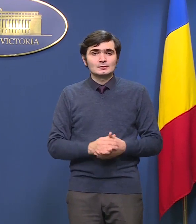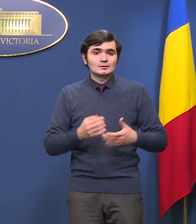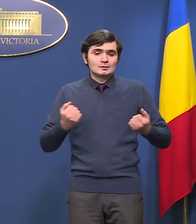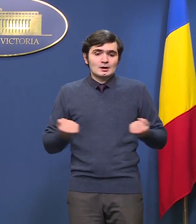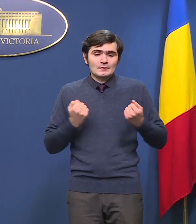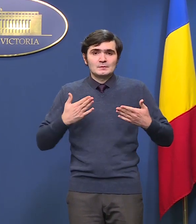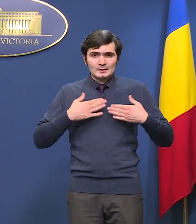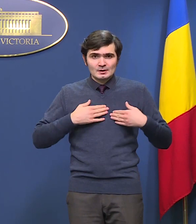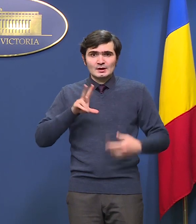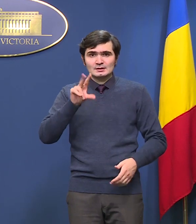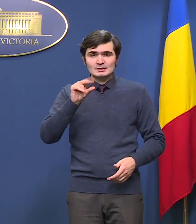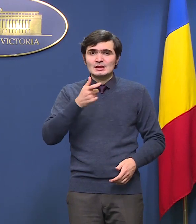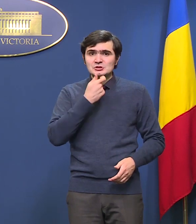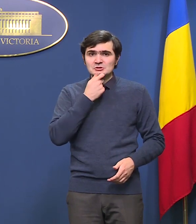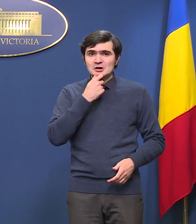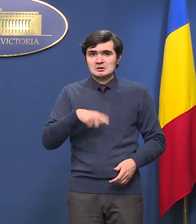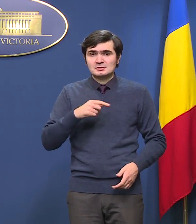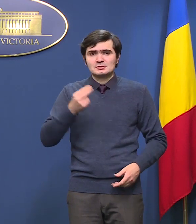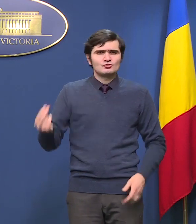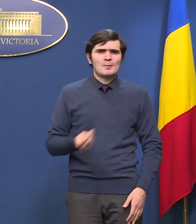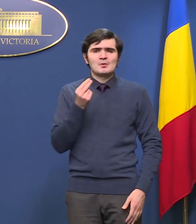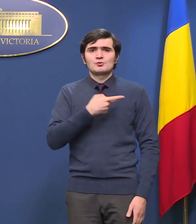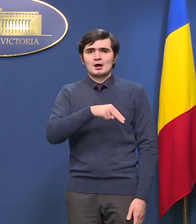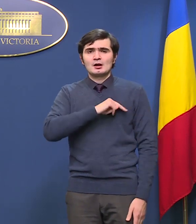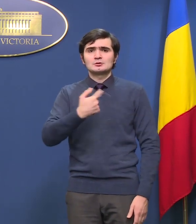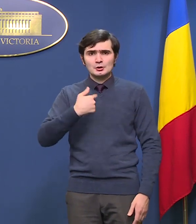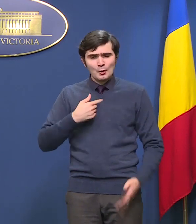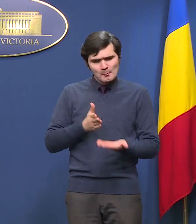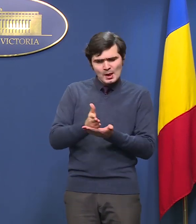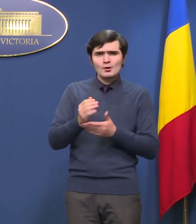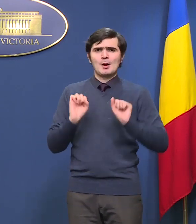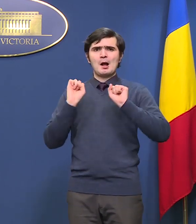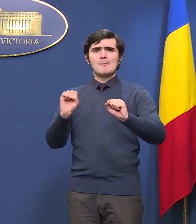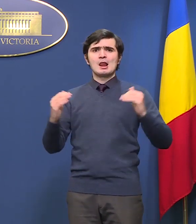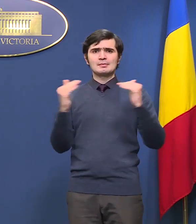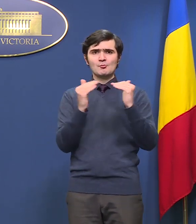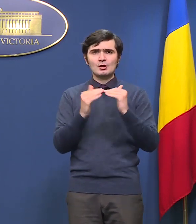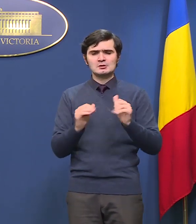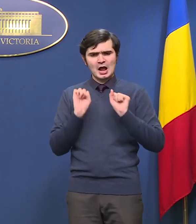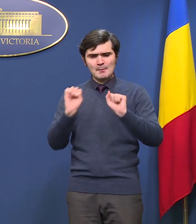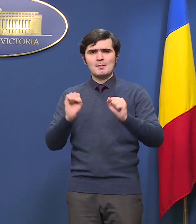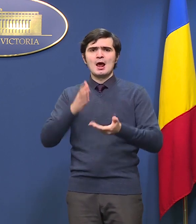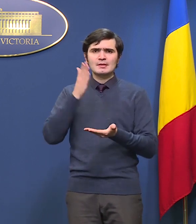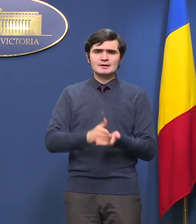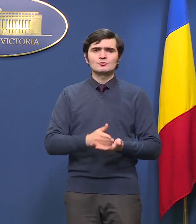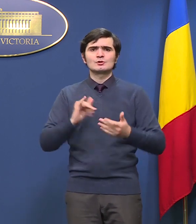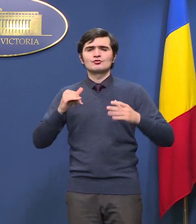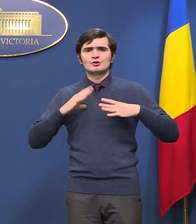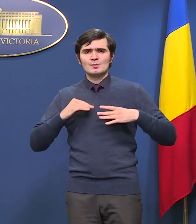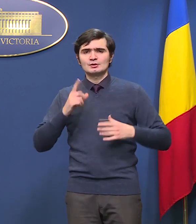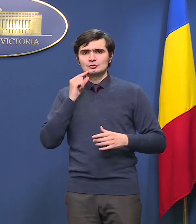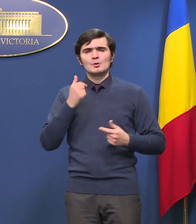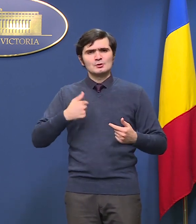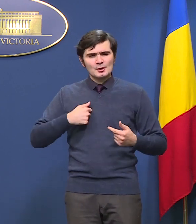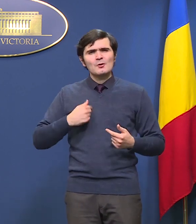Activitatea mea de 30 de ani e cea mai bună garanție. Sunt un apărător al democrației, al drepturilor și libertăților. Am fost nevoit să